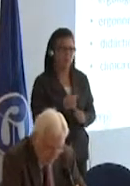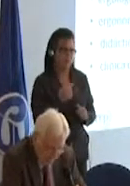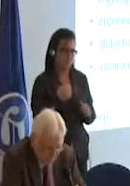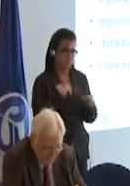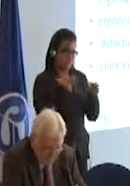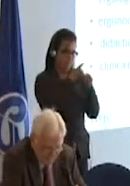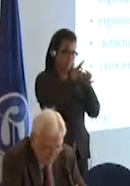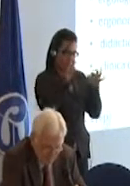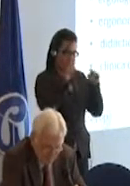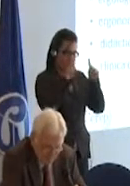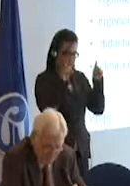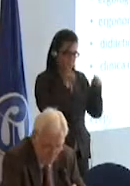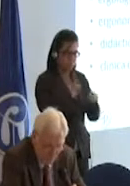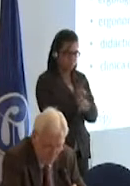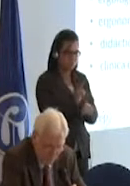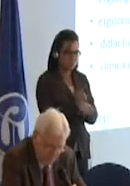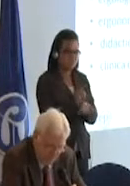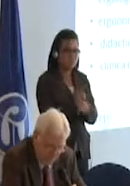una frase